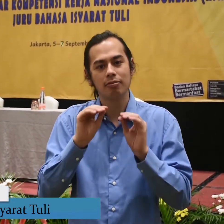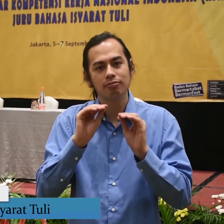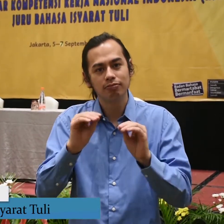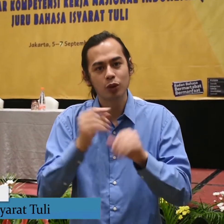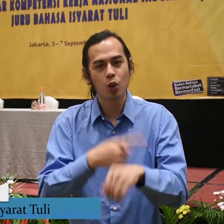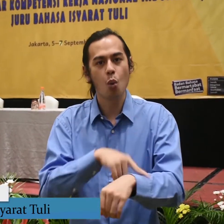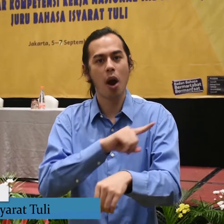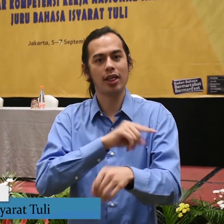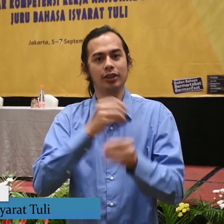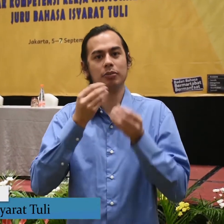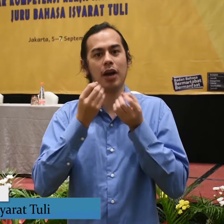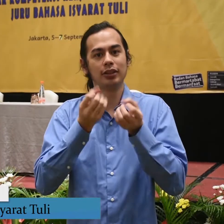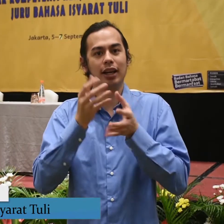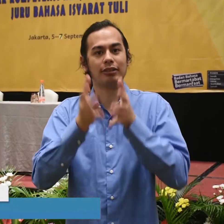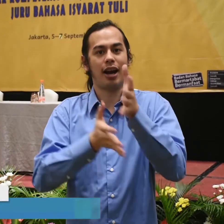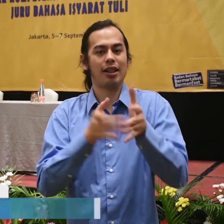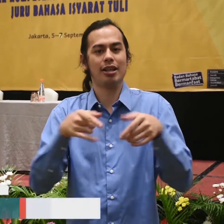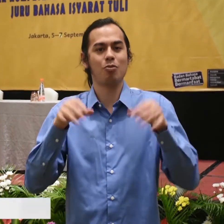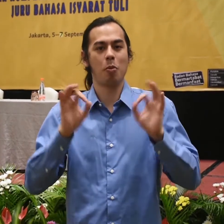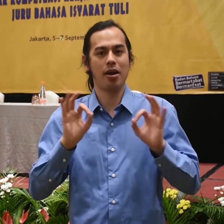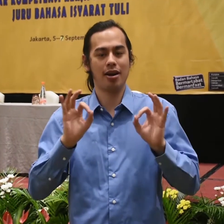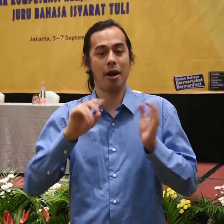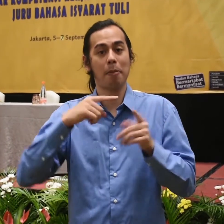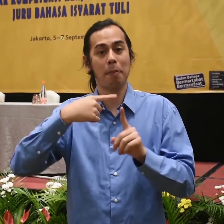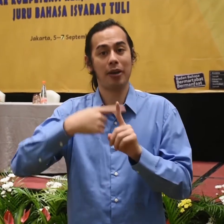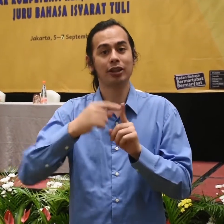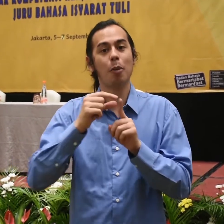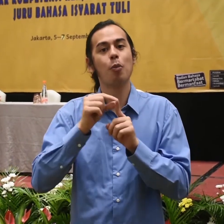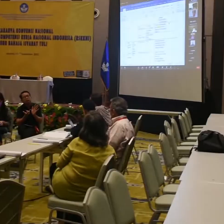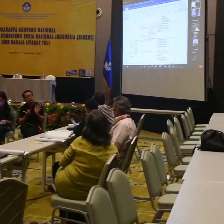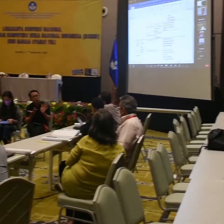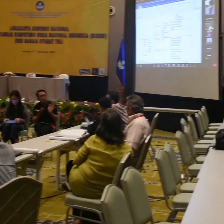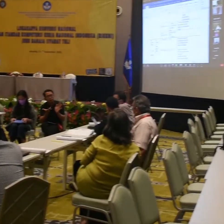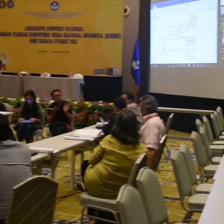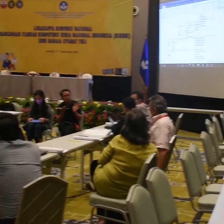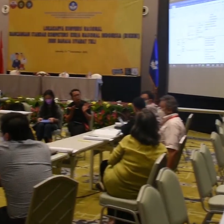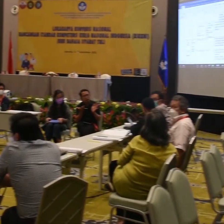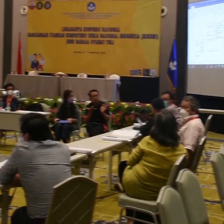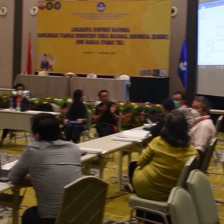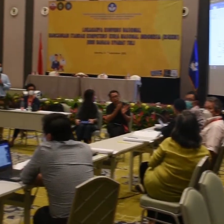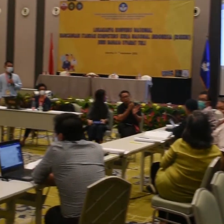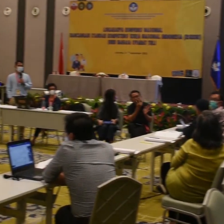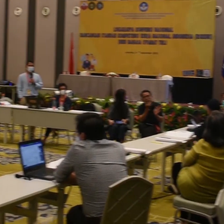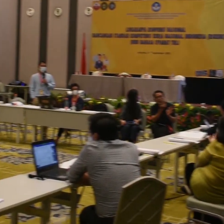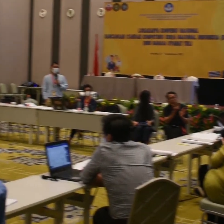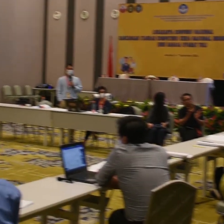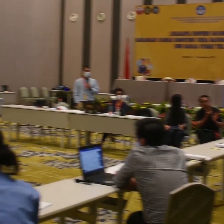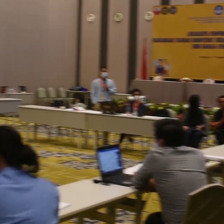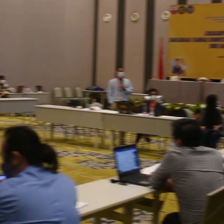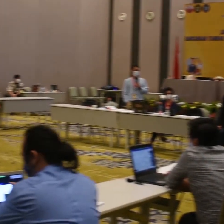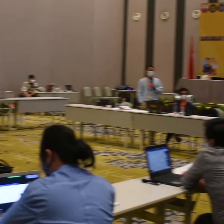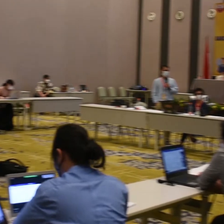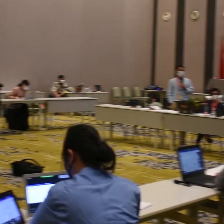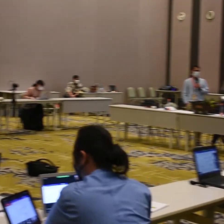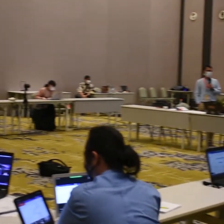isyarat untuk mengajarkan bahasa isyarat dengan baik dan benar. Dan juga profesi guru bahasa isyarat juga belum